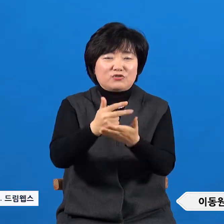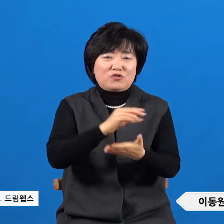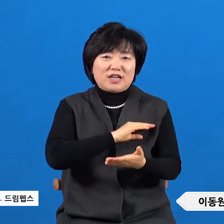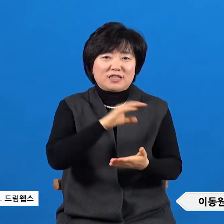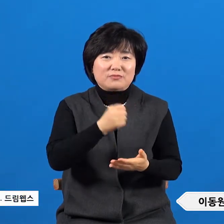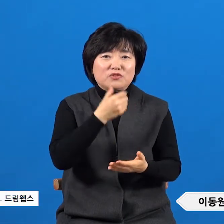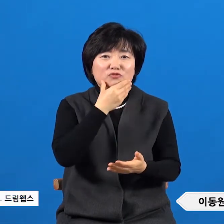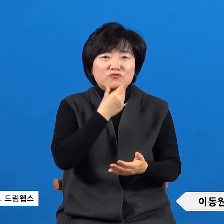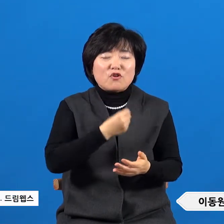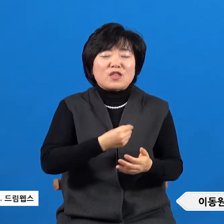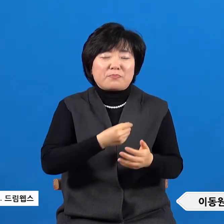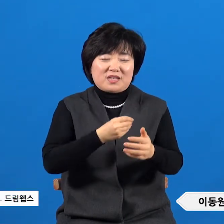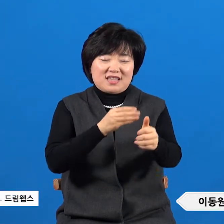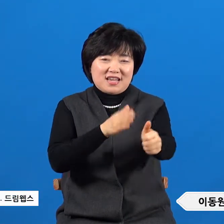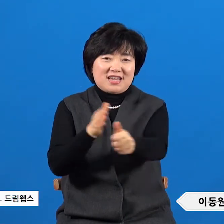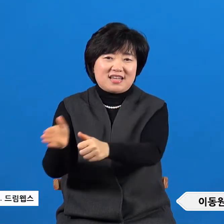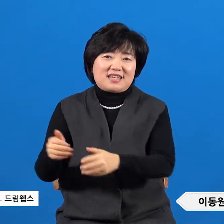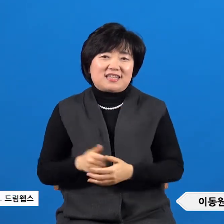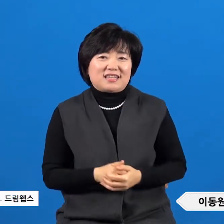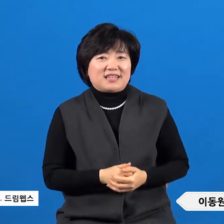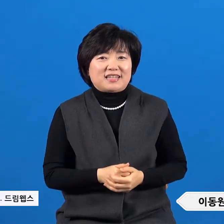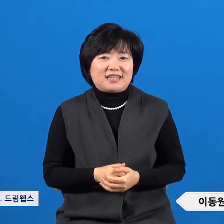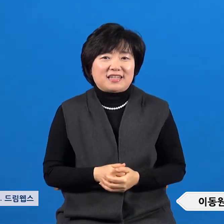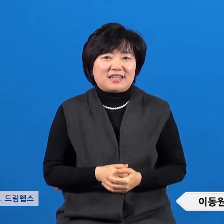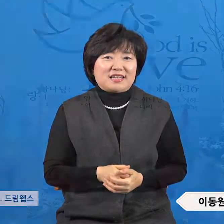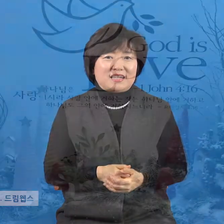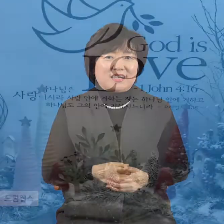하시기를 주의 이름으로 축원합니다.